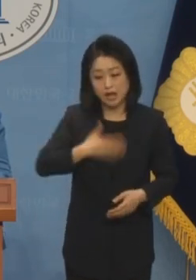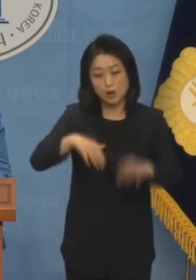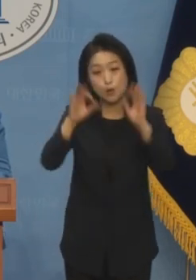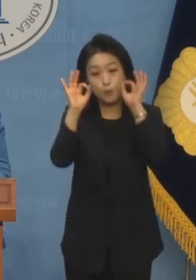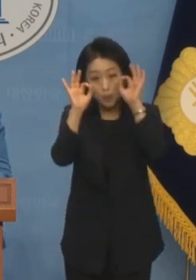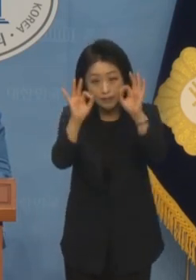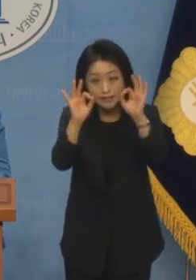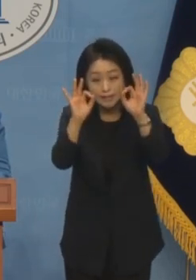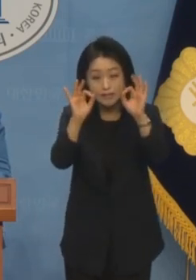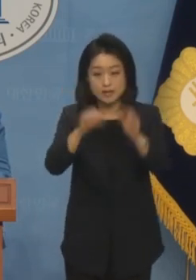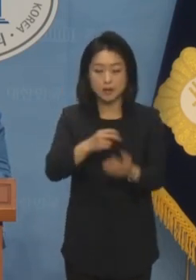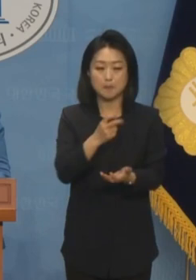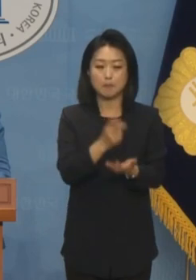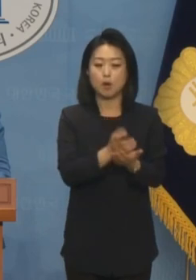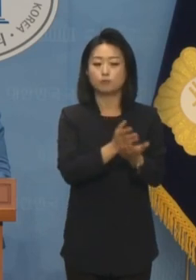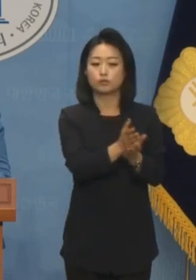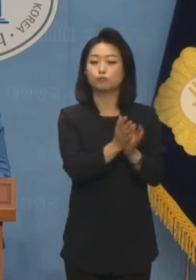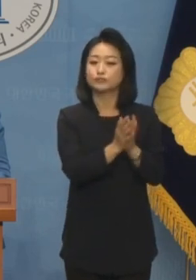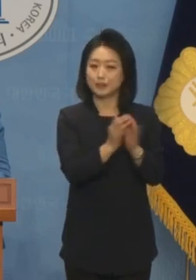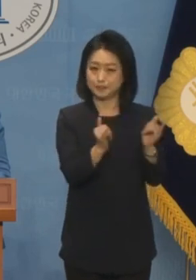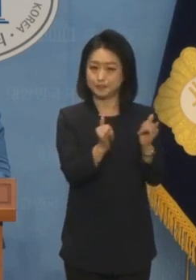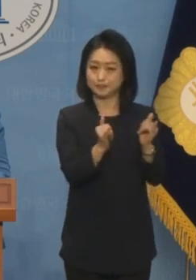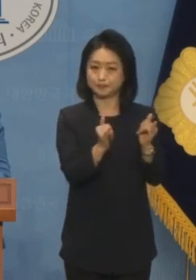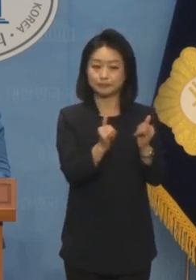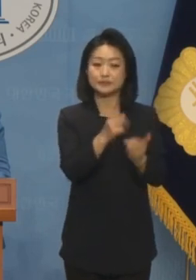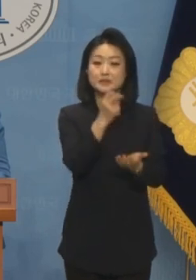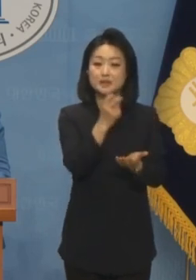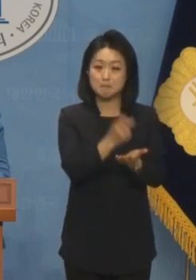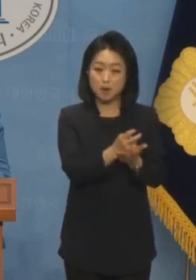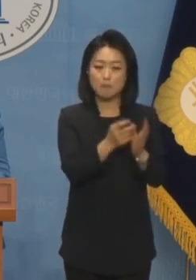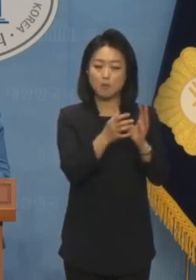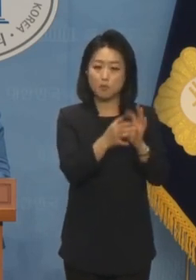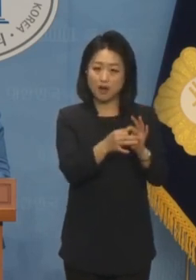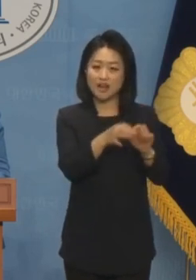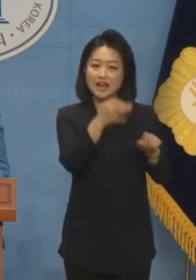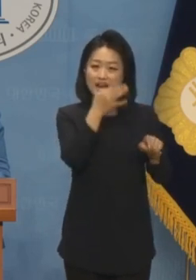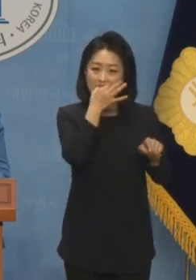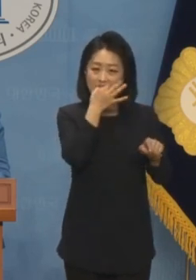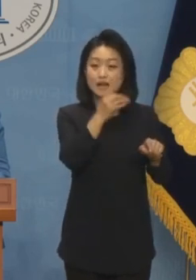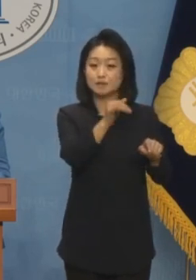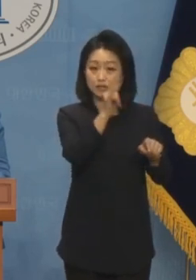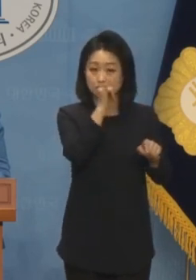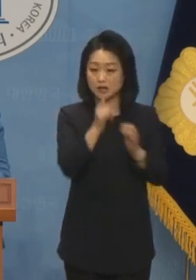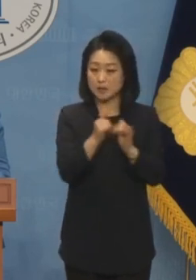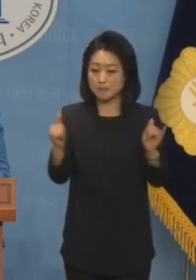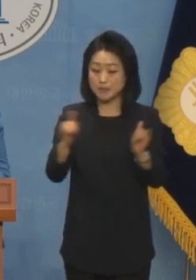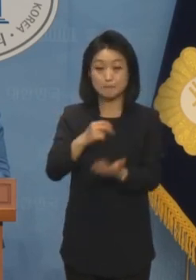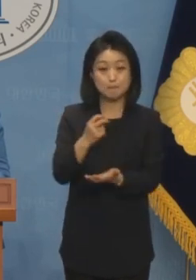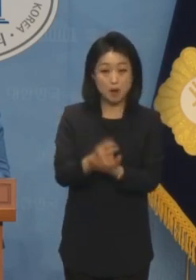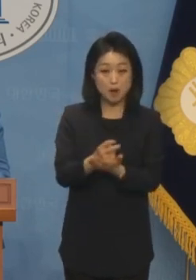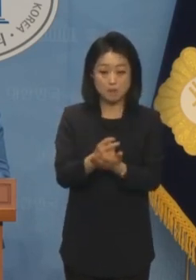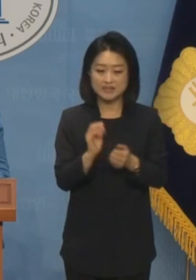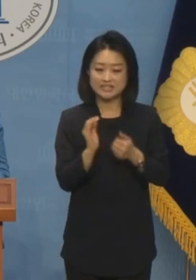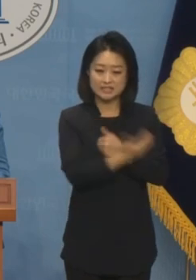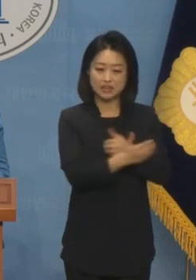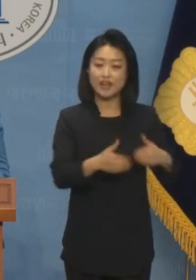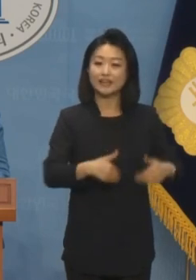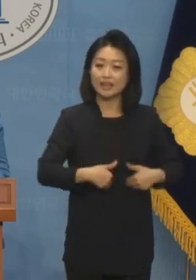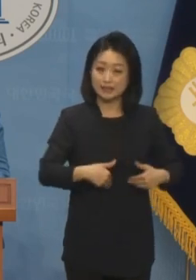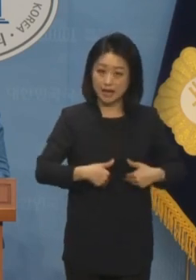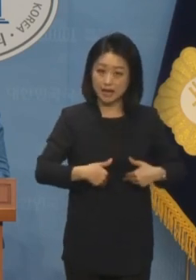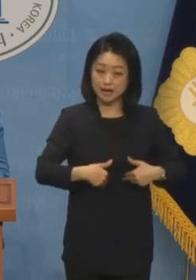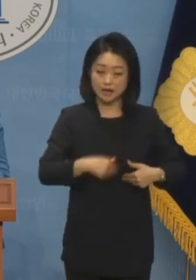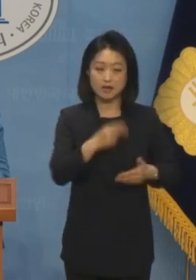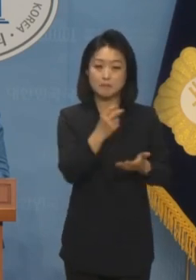보니 법조계에 법률 카르텔이 있었습니다. 민법을 지켜야 된다고 하는